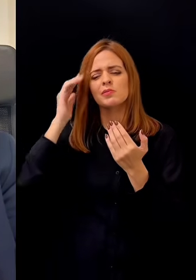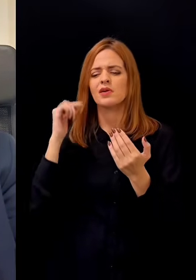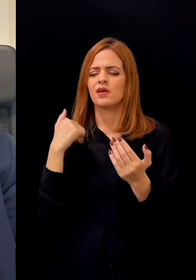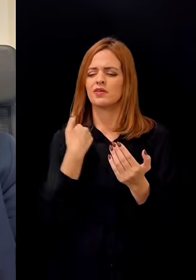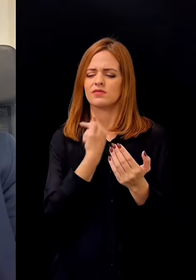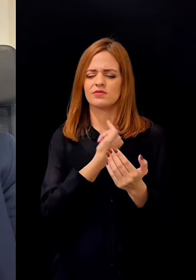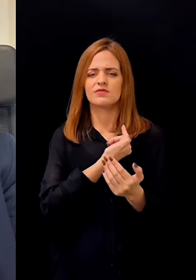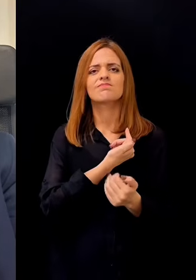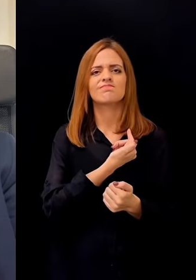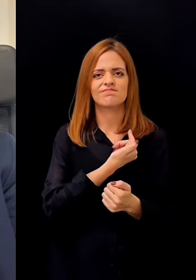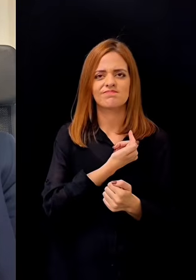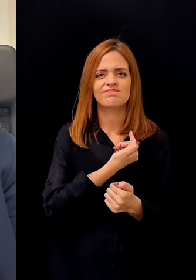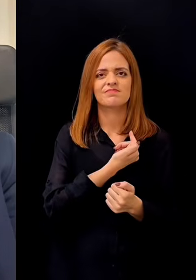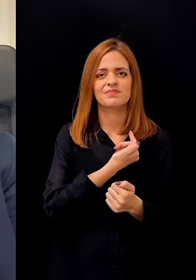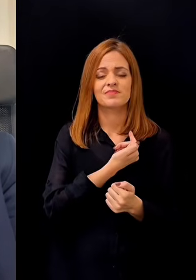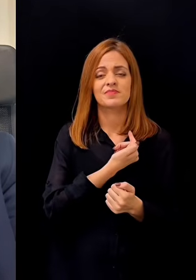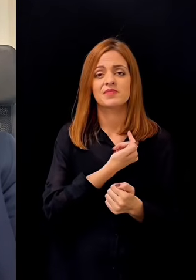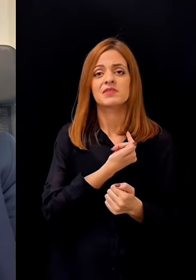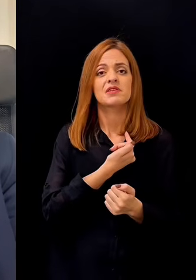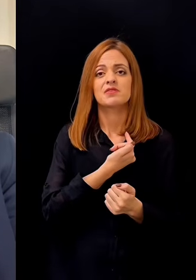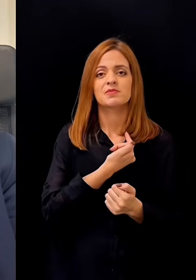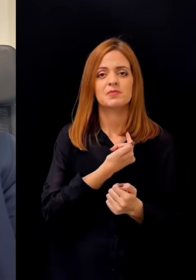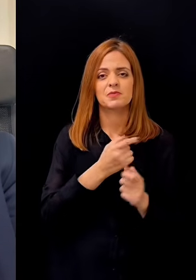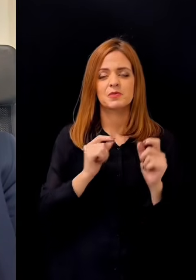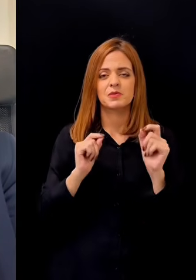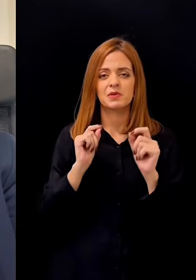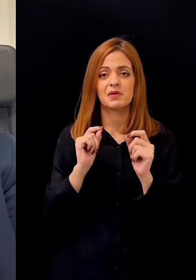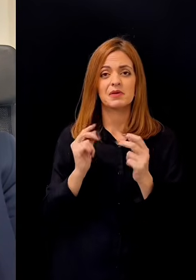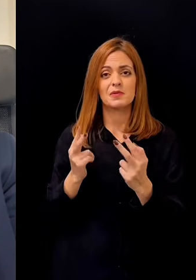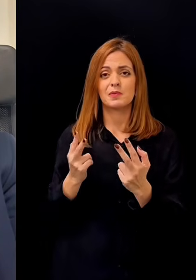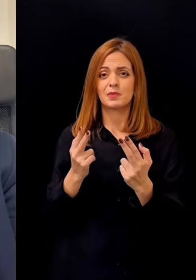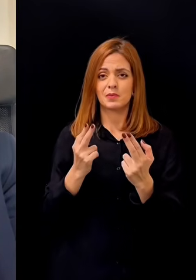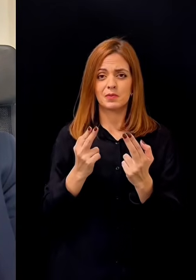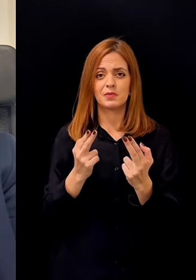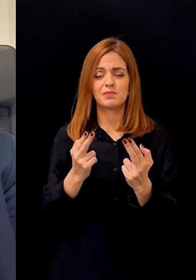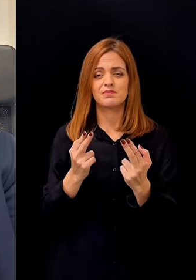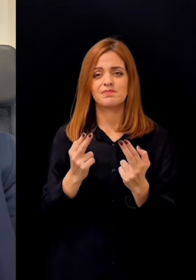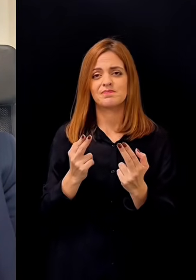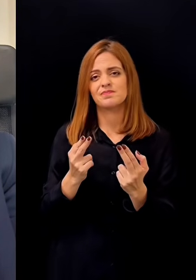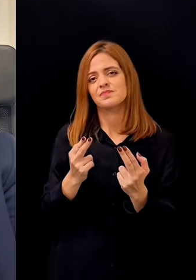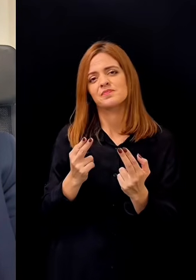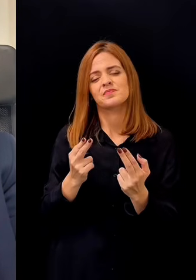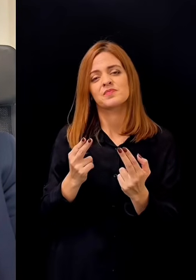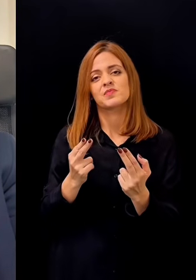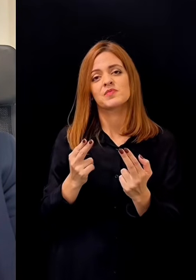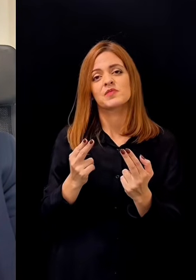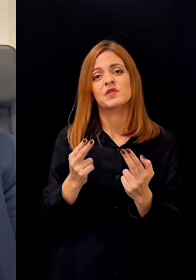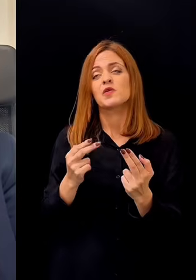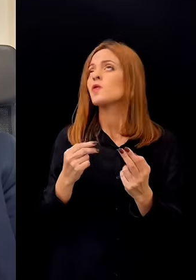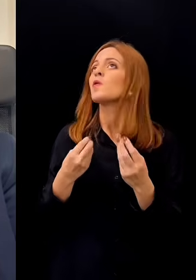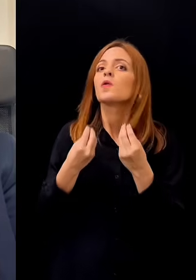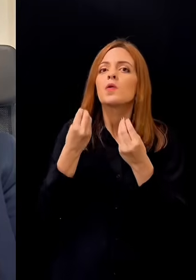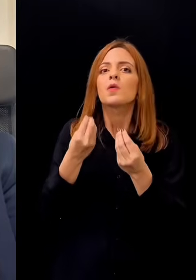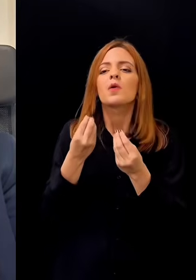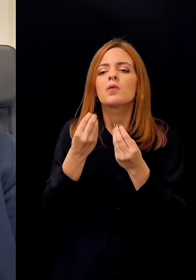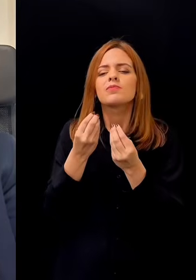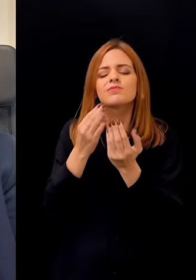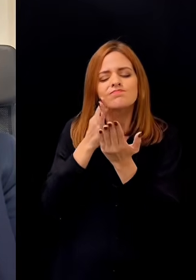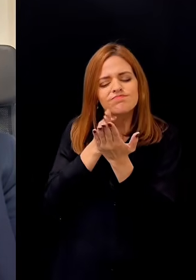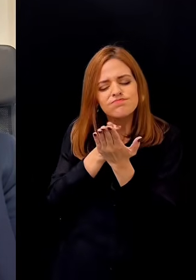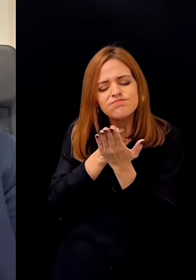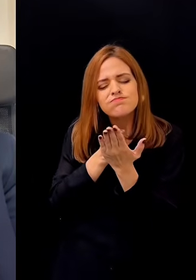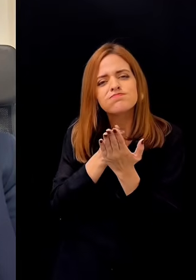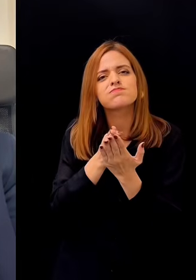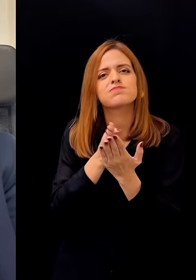nós, a fim de que possamos saber nos conduzir